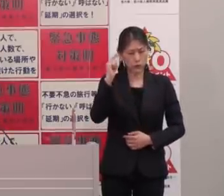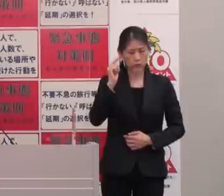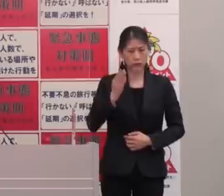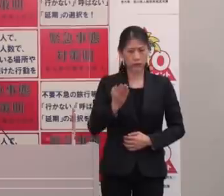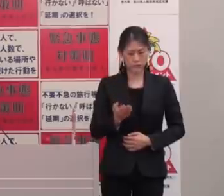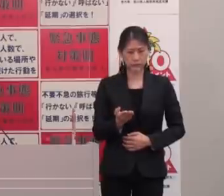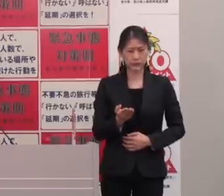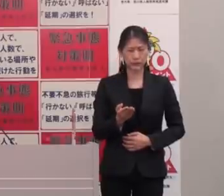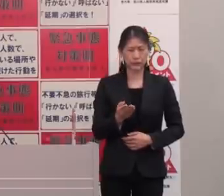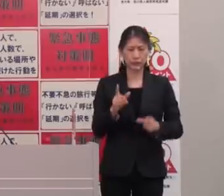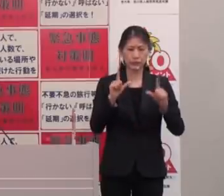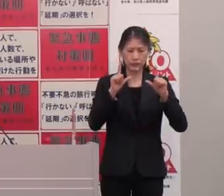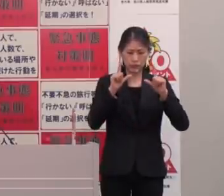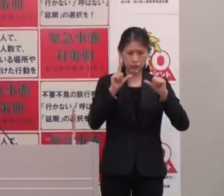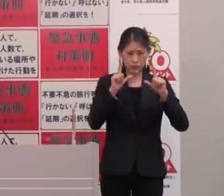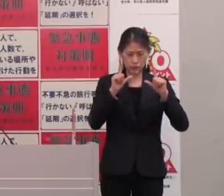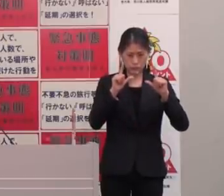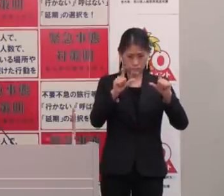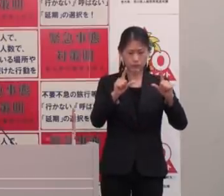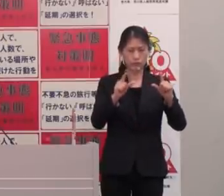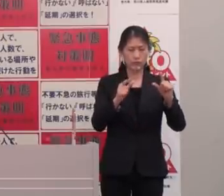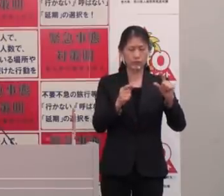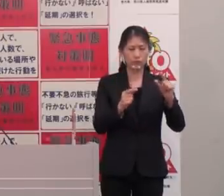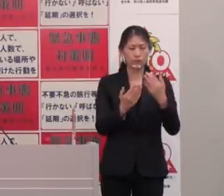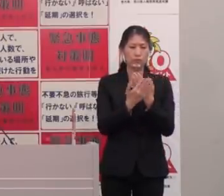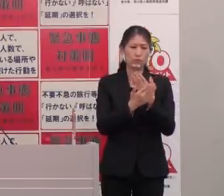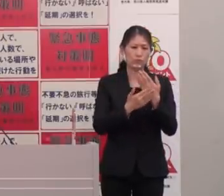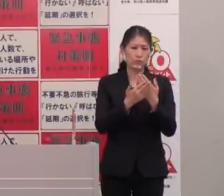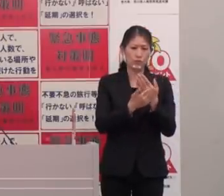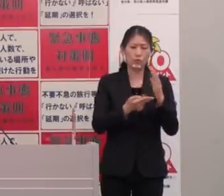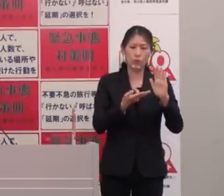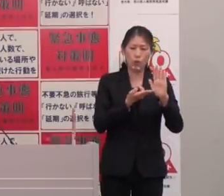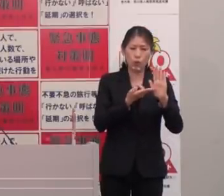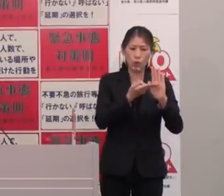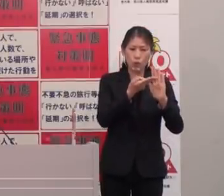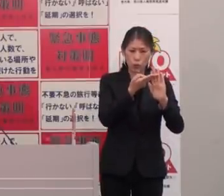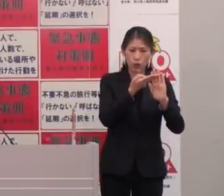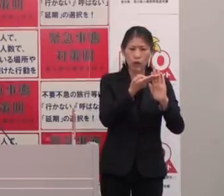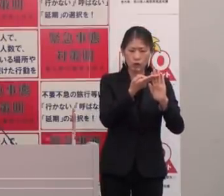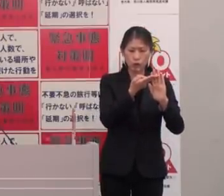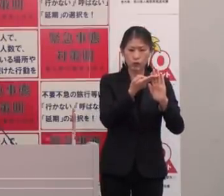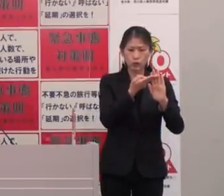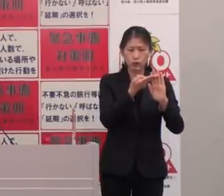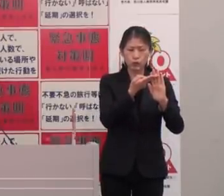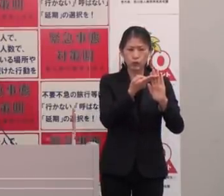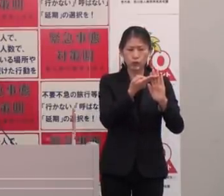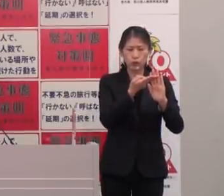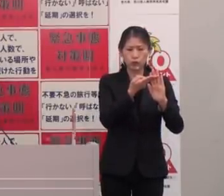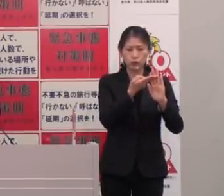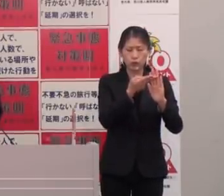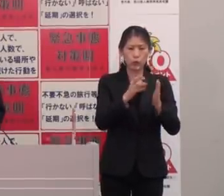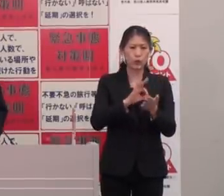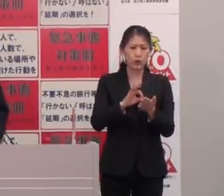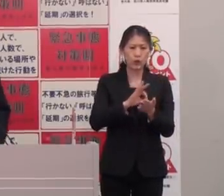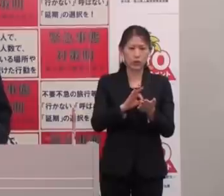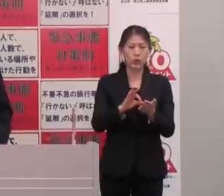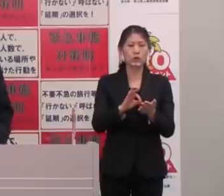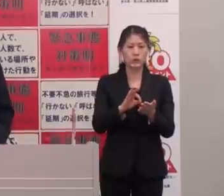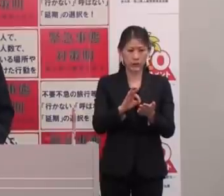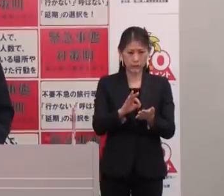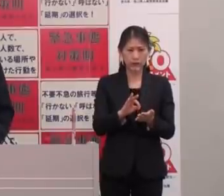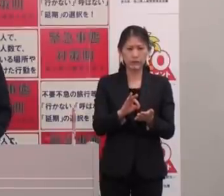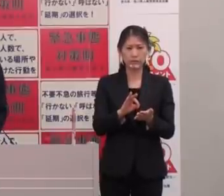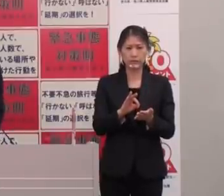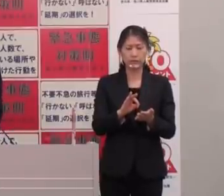この宿泊療養もですね、まあ、ホテル療養という言い方をしますとですね、割と、